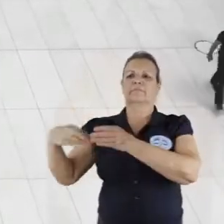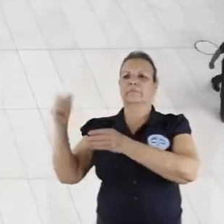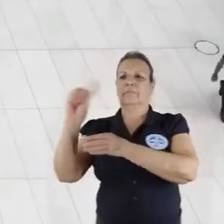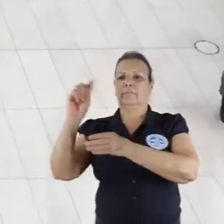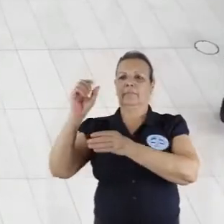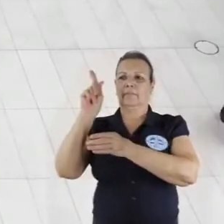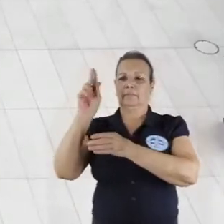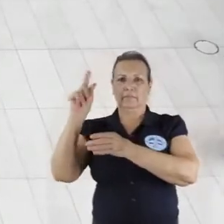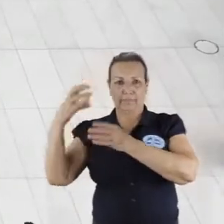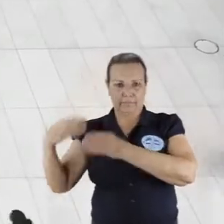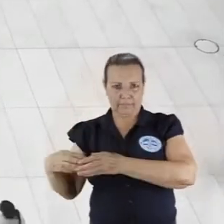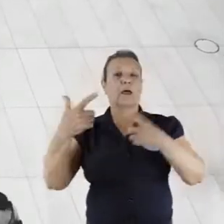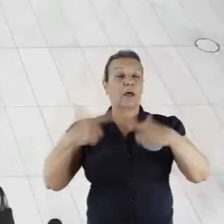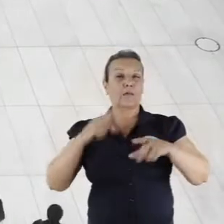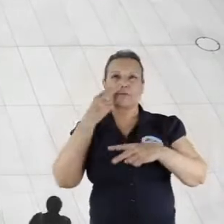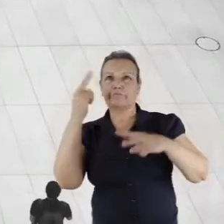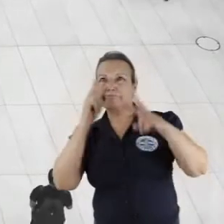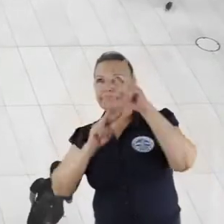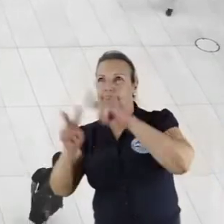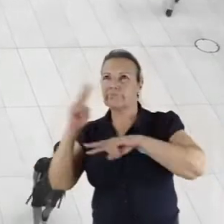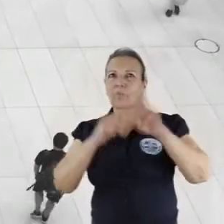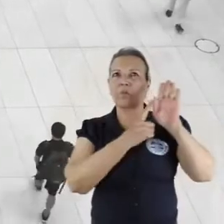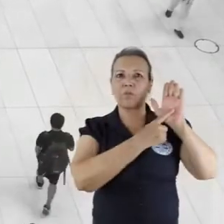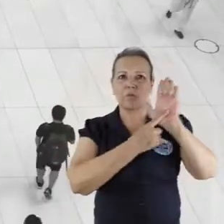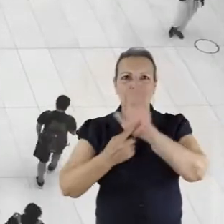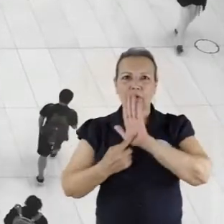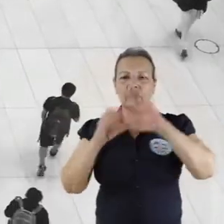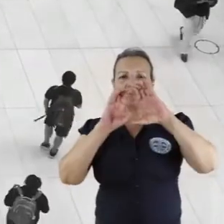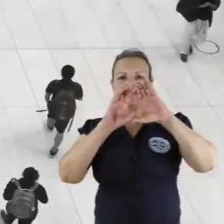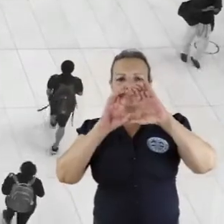o etnocentrismo característico dessa civilização.